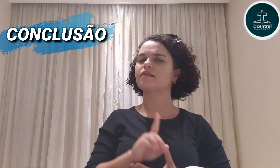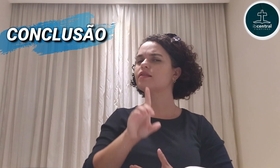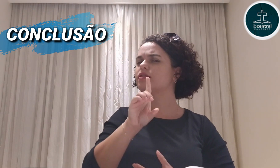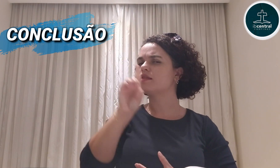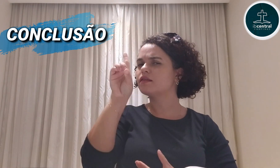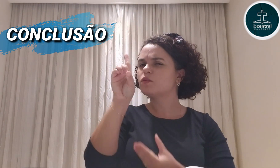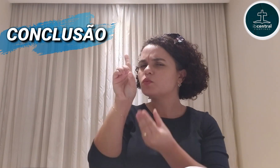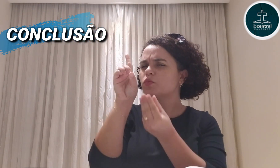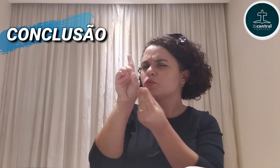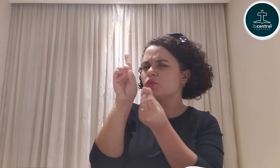Conclusão: